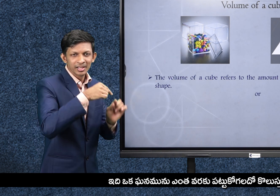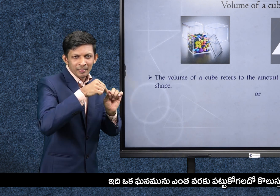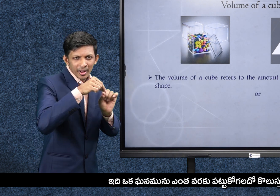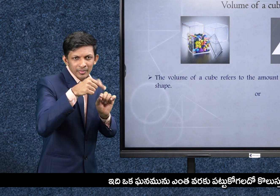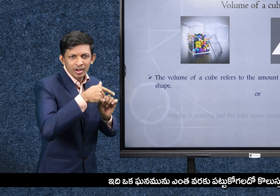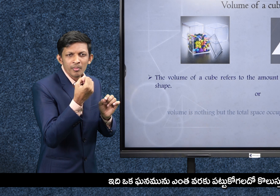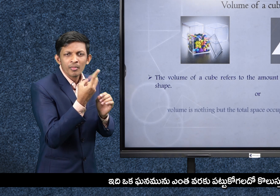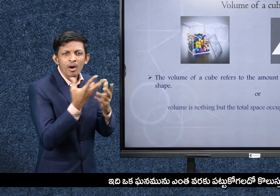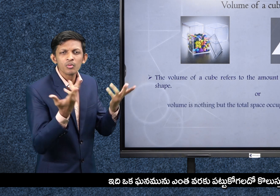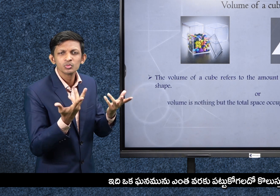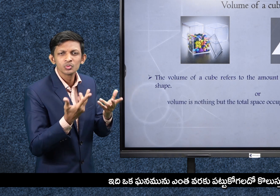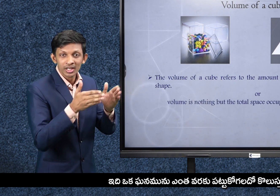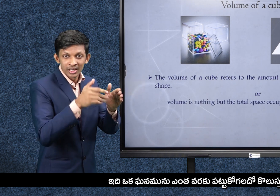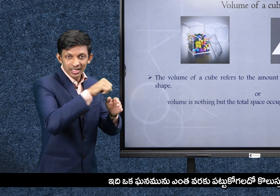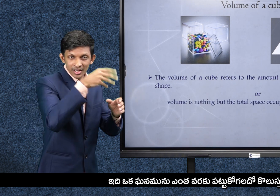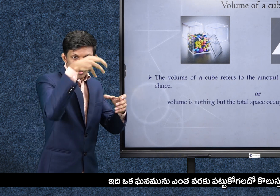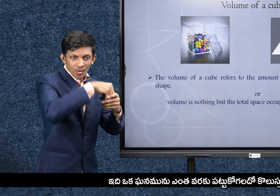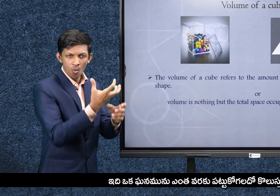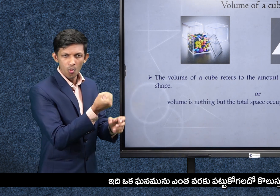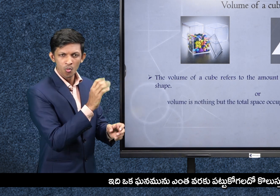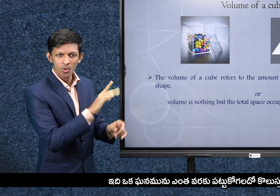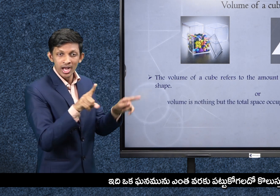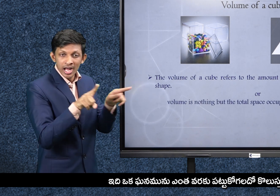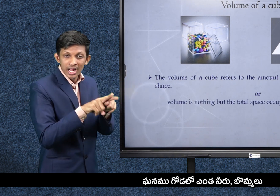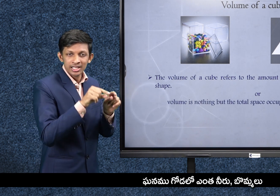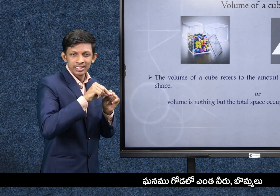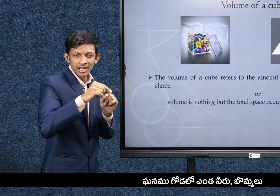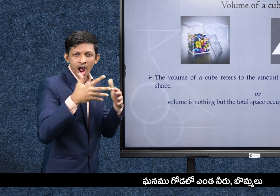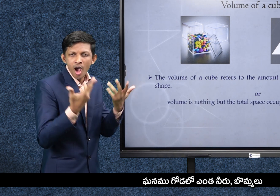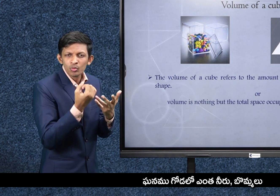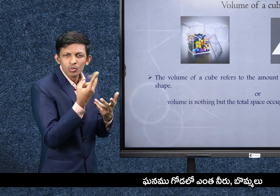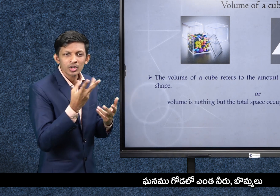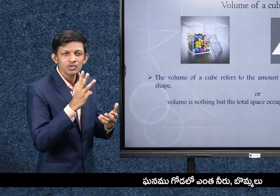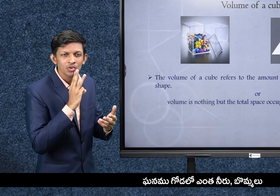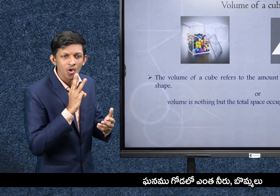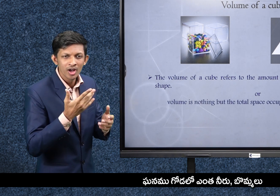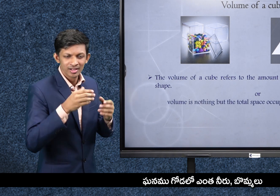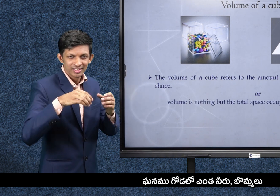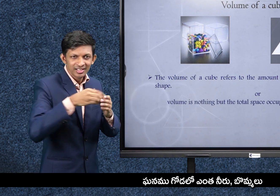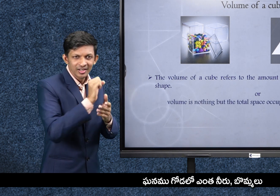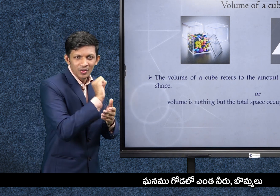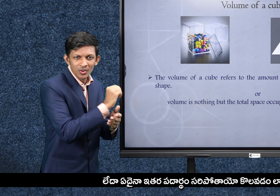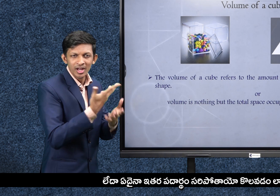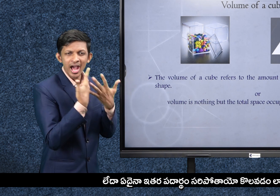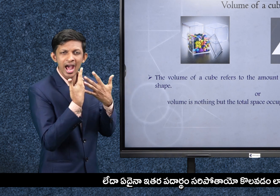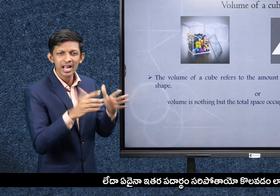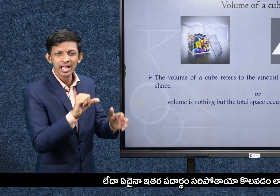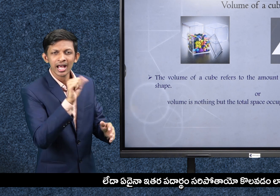ఒక ఘనము ను ఎంతవరకు పట్టుకోగలదో కొలుస్తుంది. ఘనము గోడలో ఎంత నీరు, బొమ్మలు లేదా ఏదైనా ఇతర